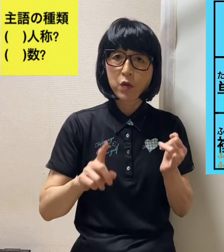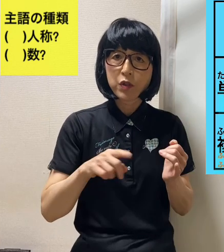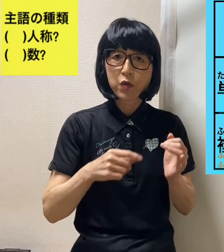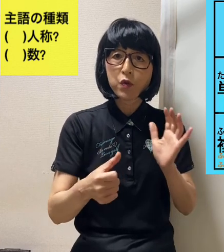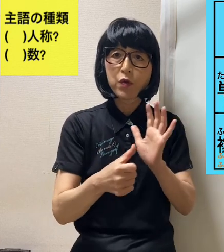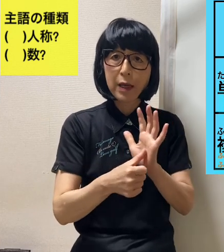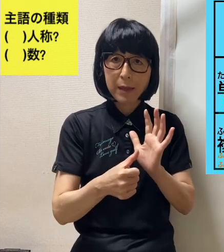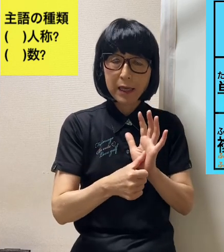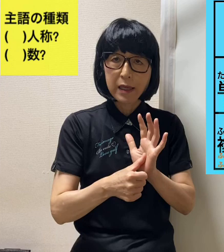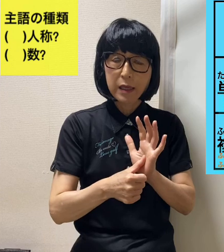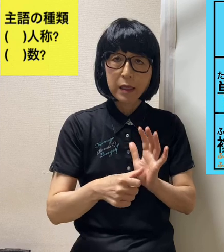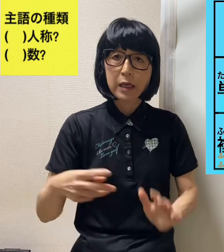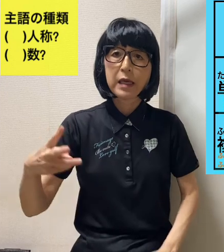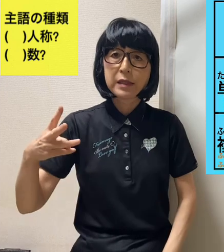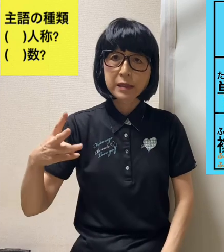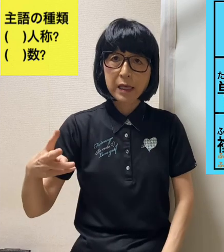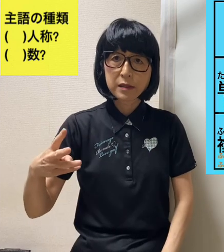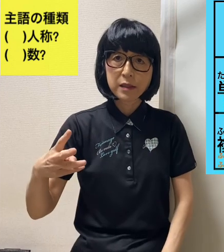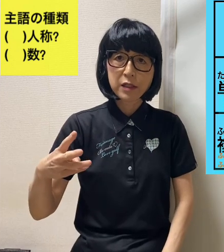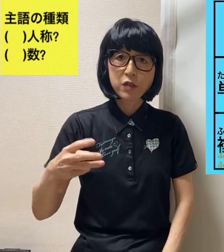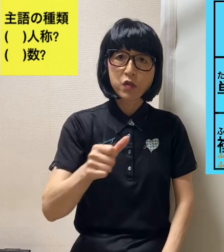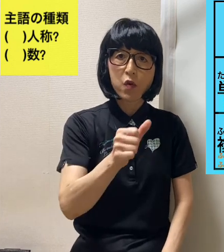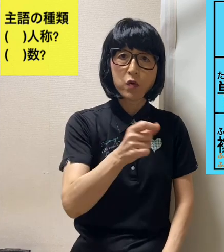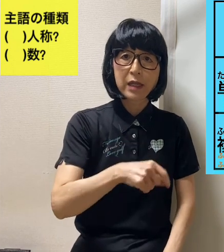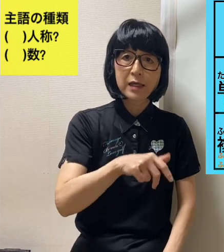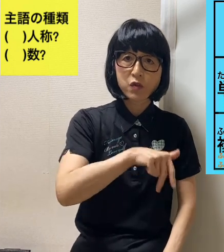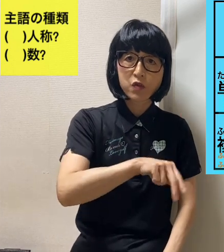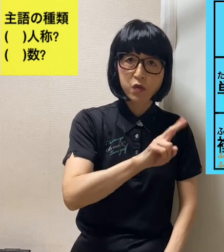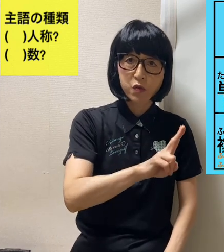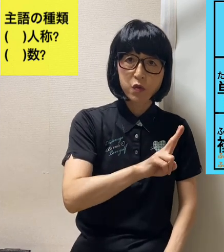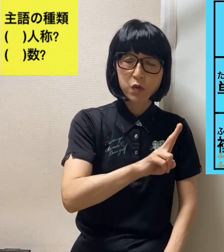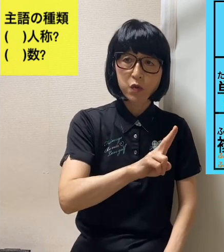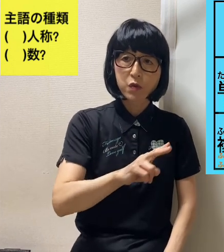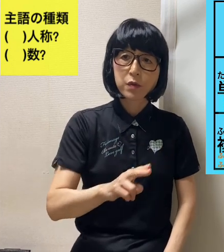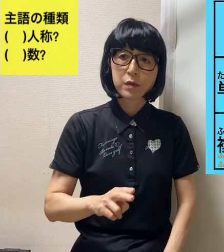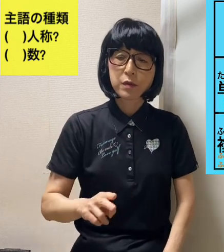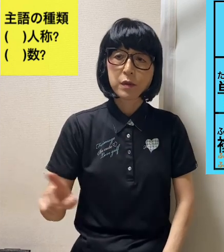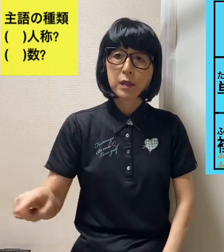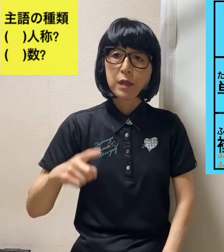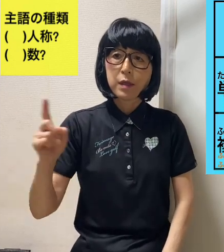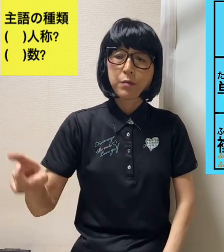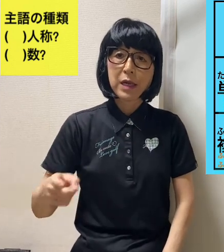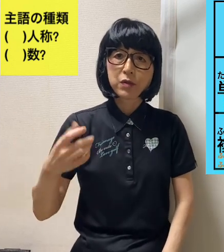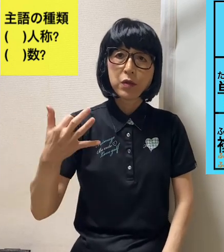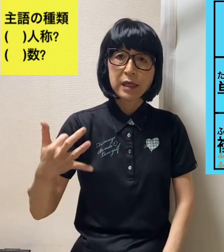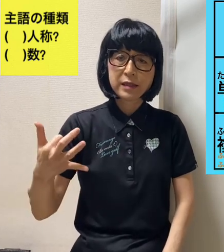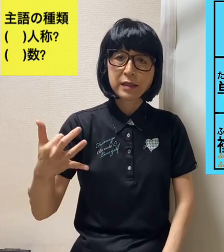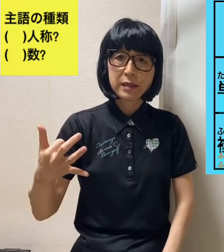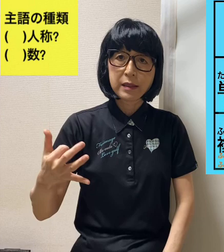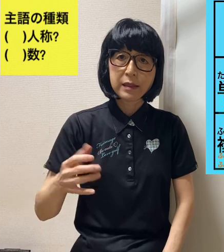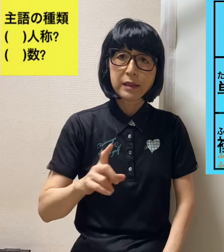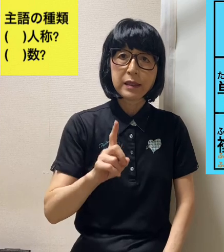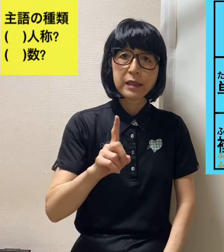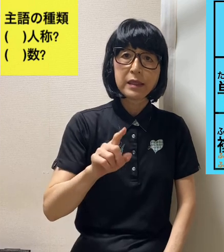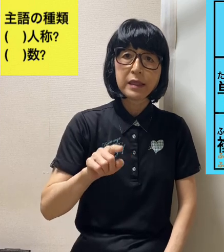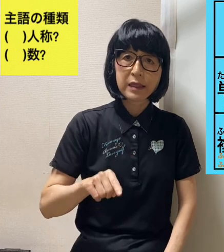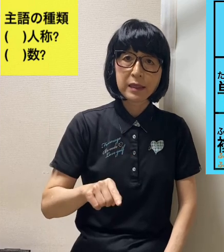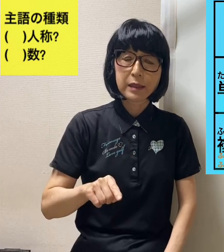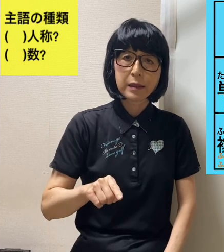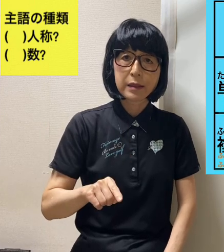女の人の名前なので、三人称、単数です。丸8、